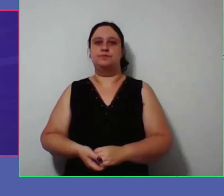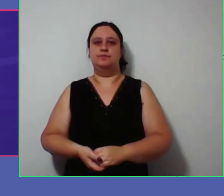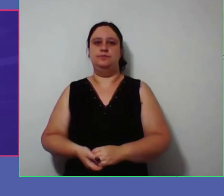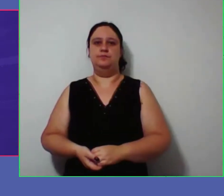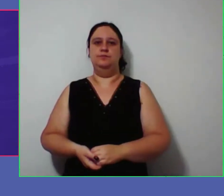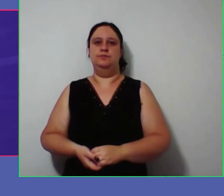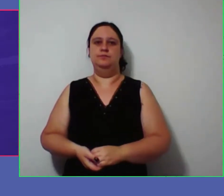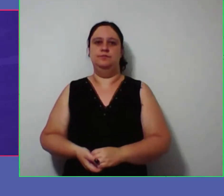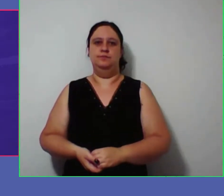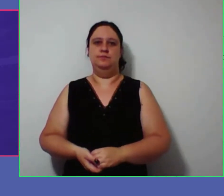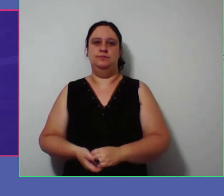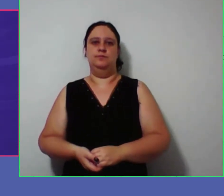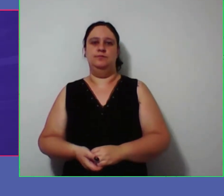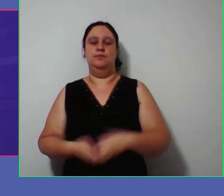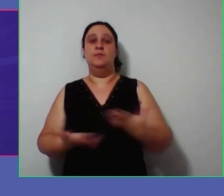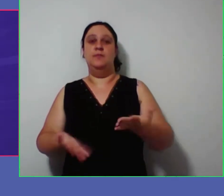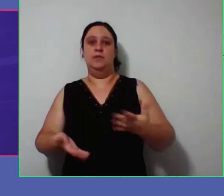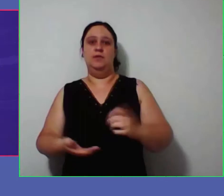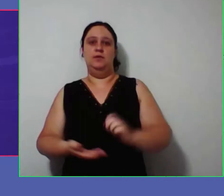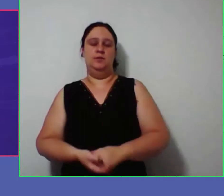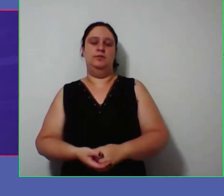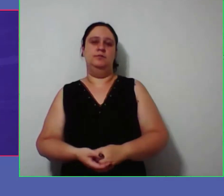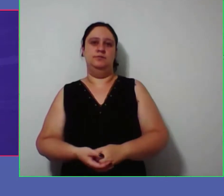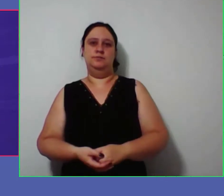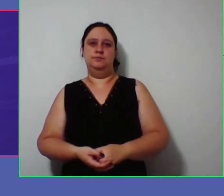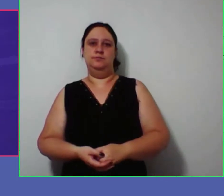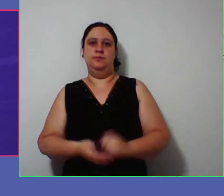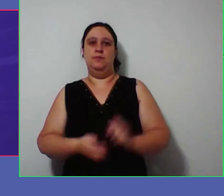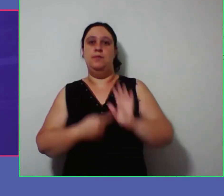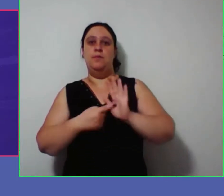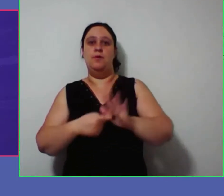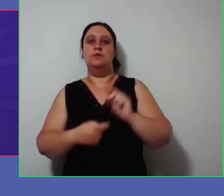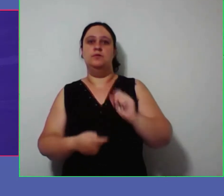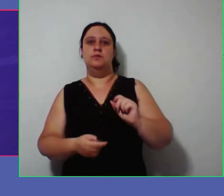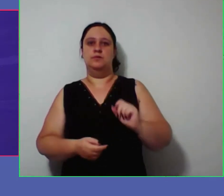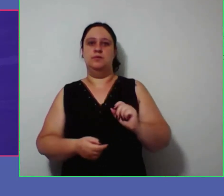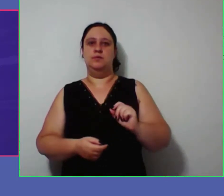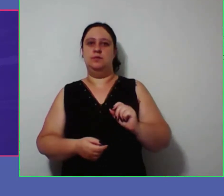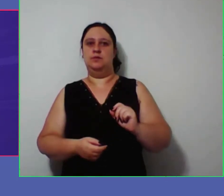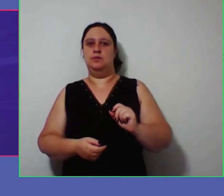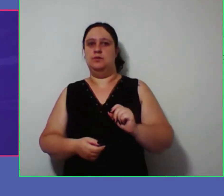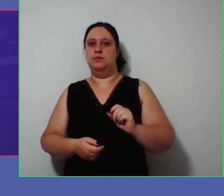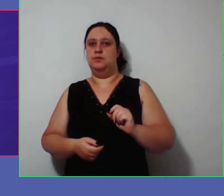Irmãos, aqui diz: tu és Pedro.